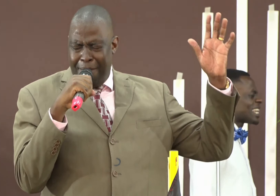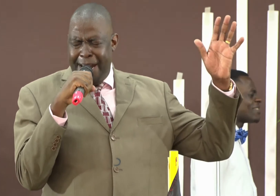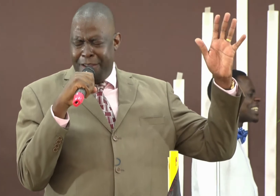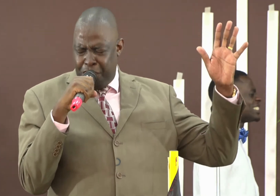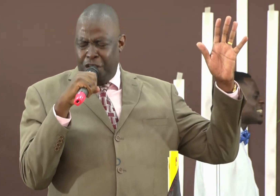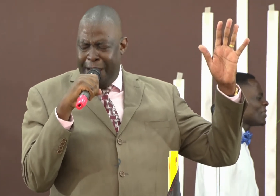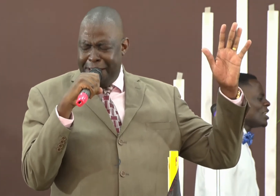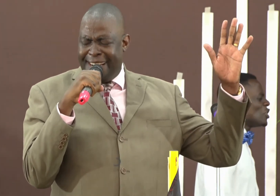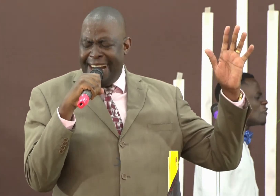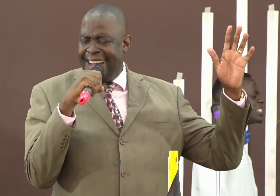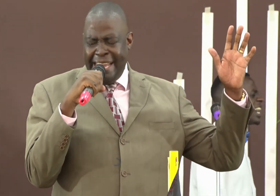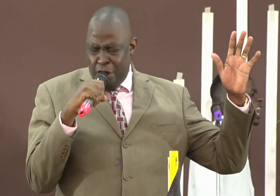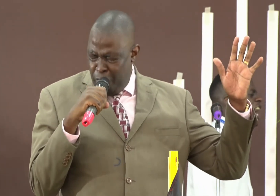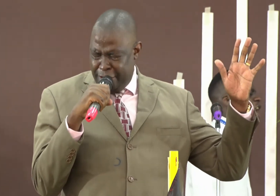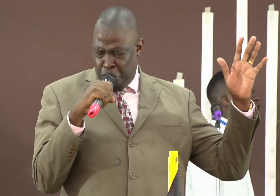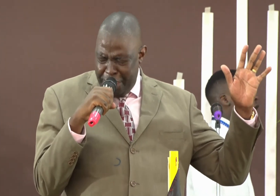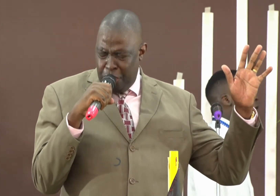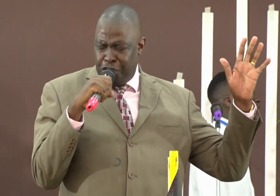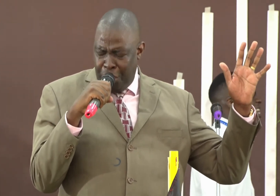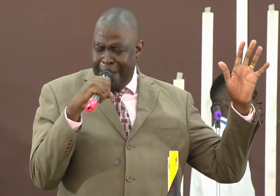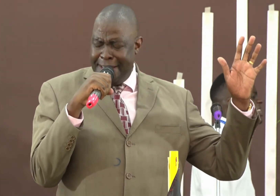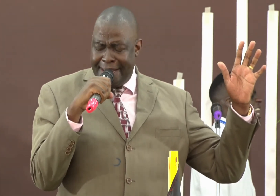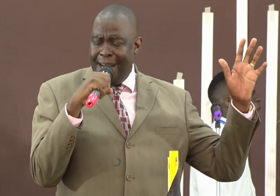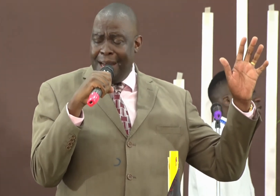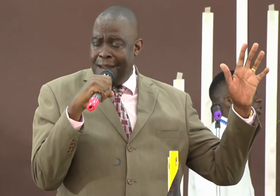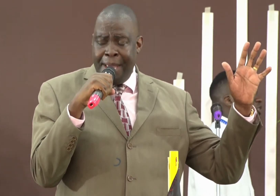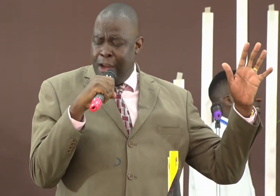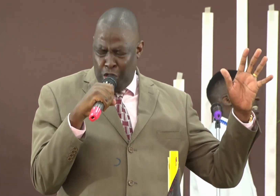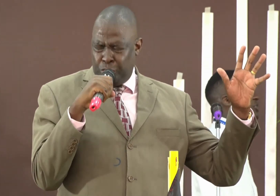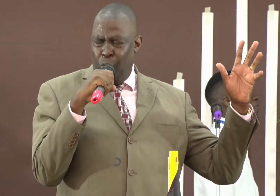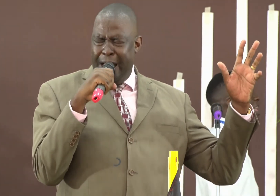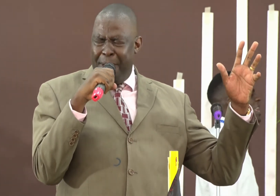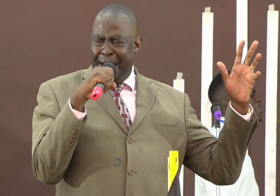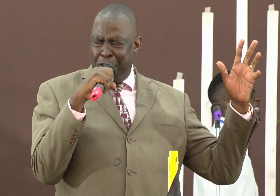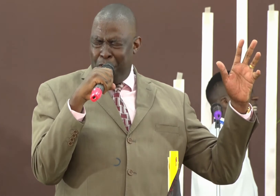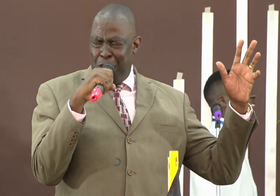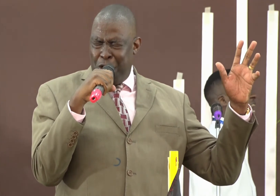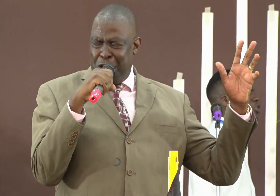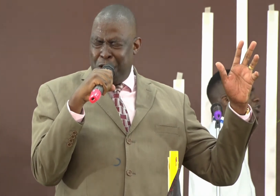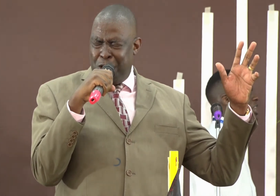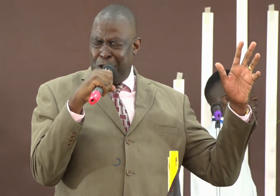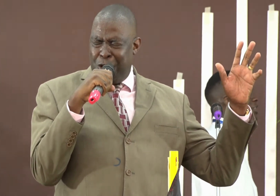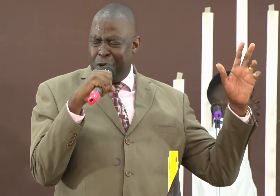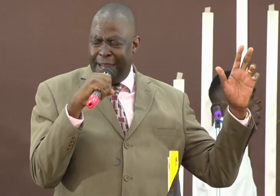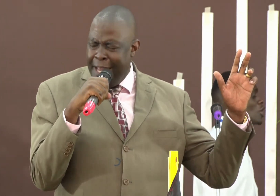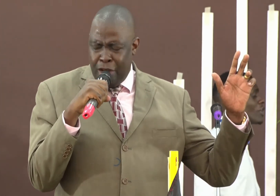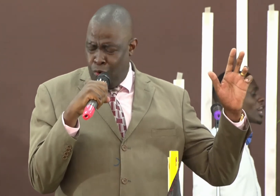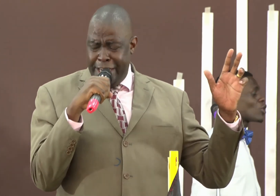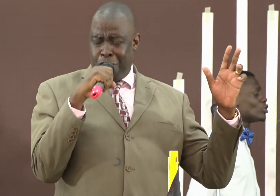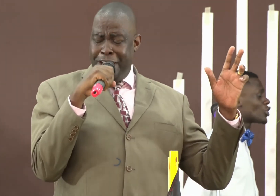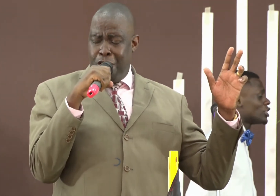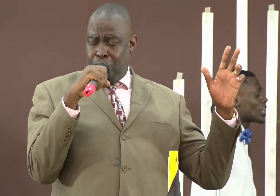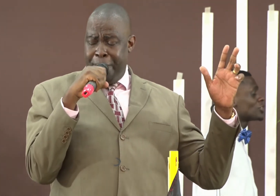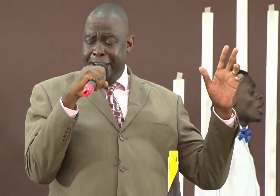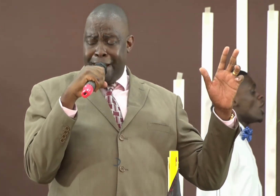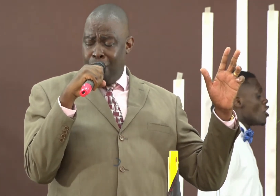otuwa amaanyi ogyewanika wetu eno ogyewanika otuwa amaanyi omwoyo